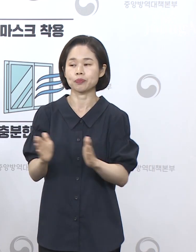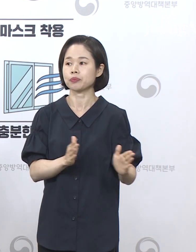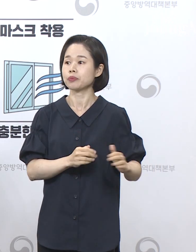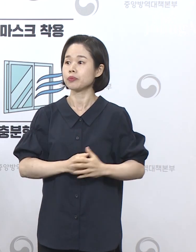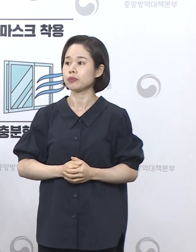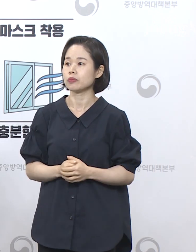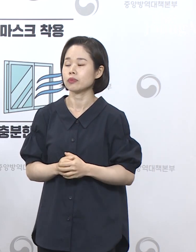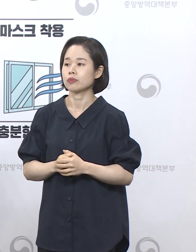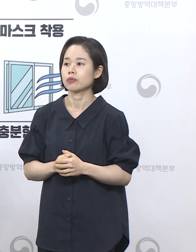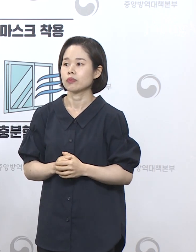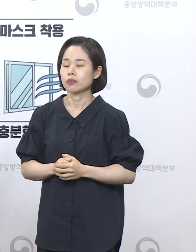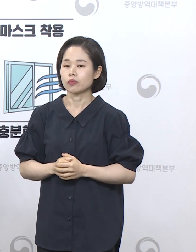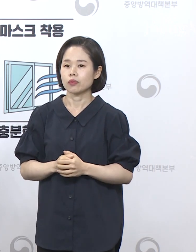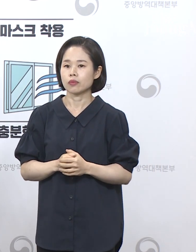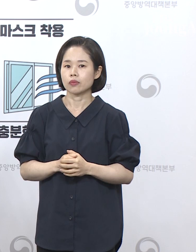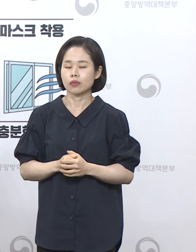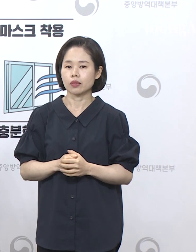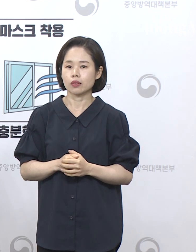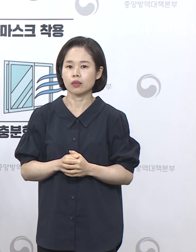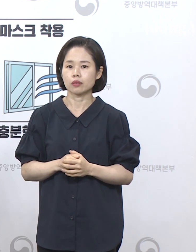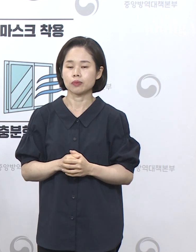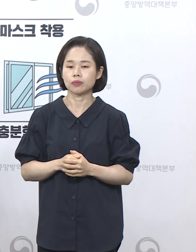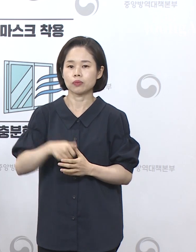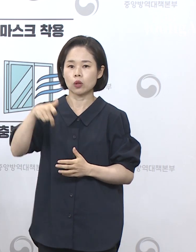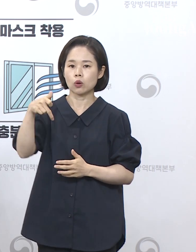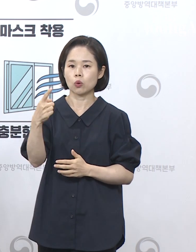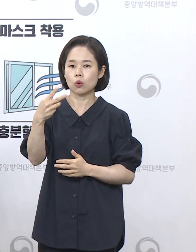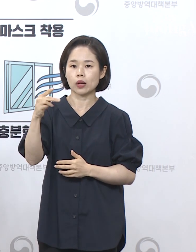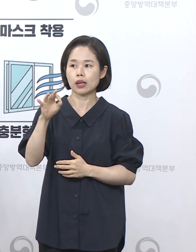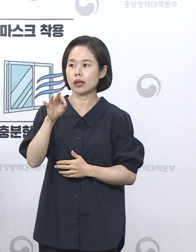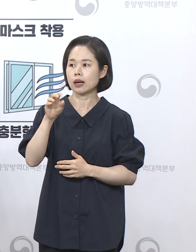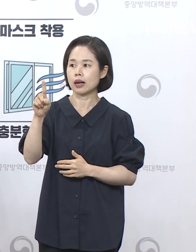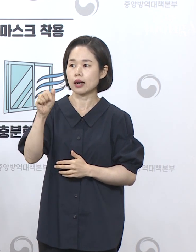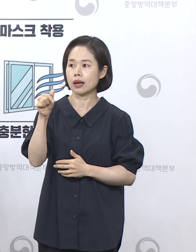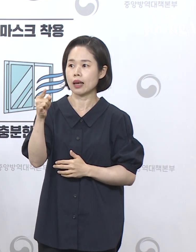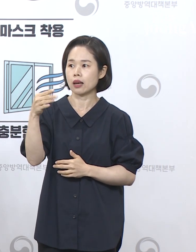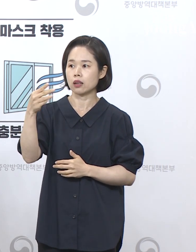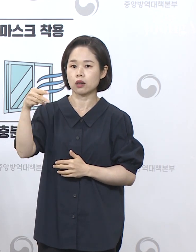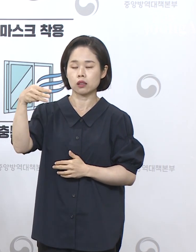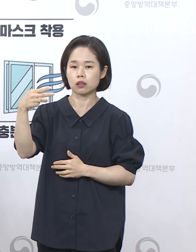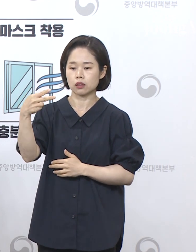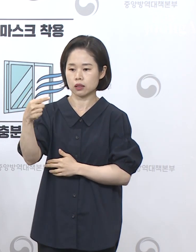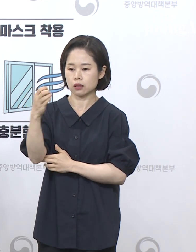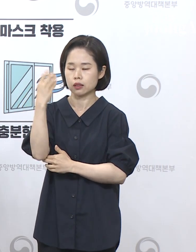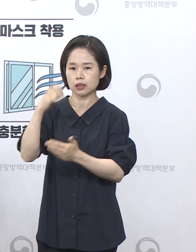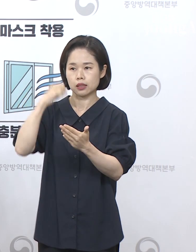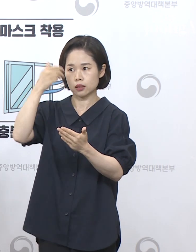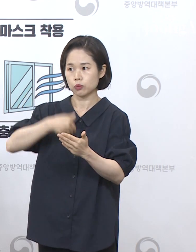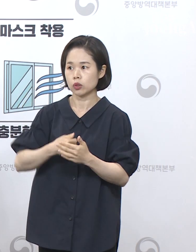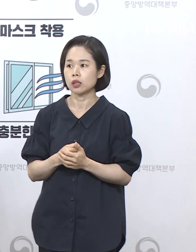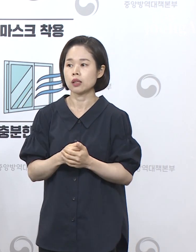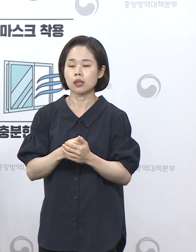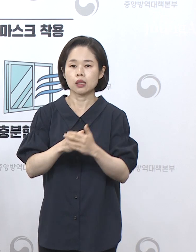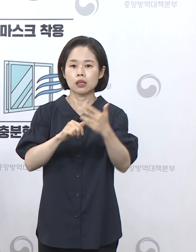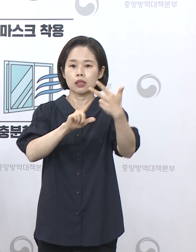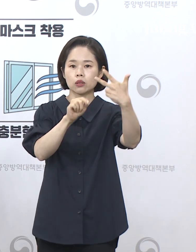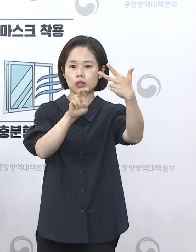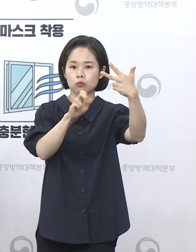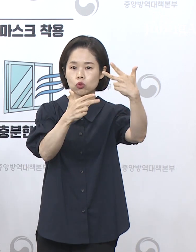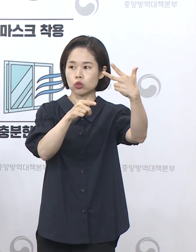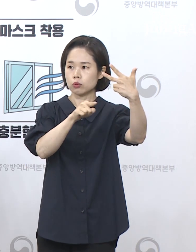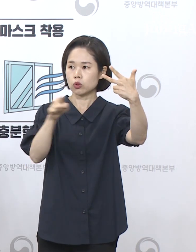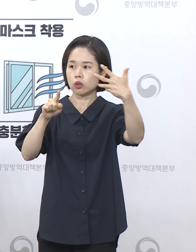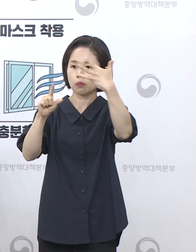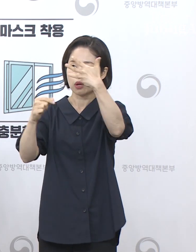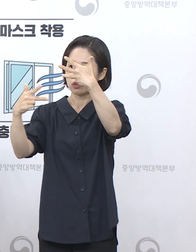확보와 관련된 물량 관련된 질문 있습니다. 코리아 헤럴드 김아린 기자님, 7월 26일부터 8월 7일까지